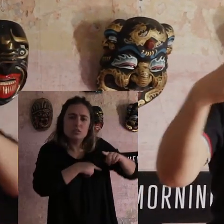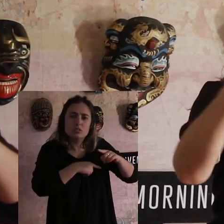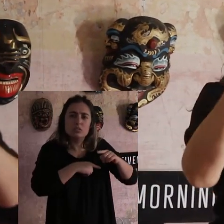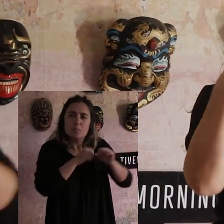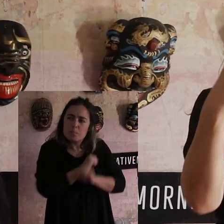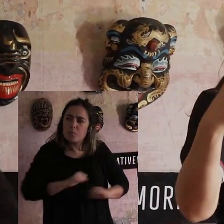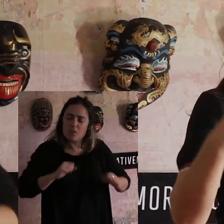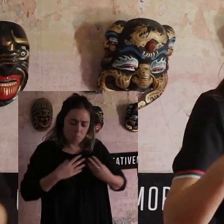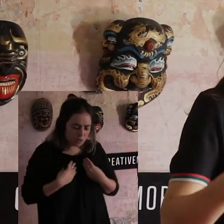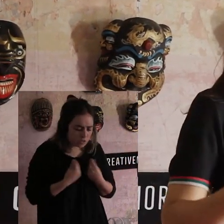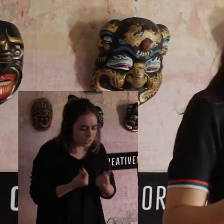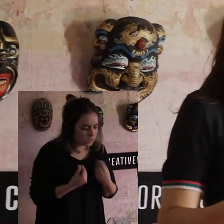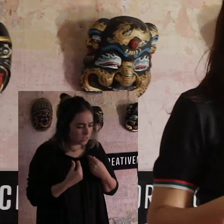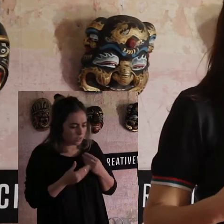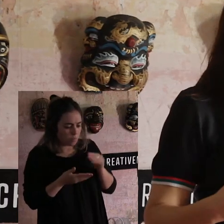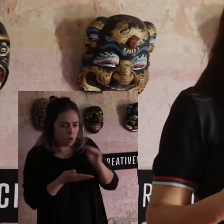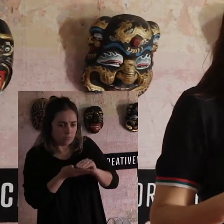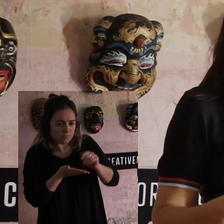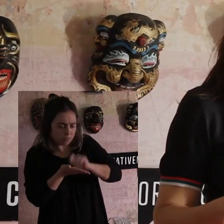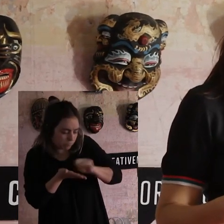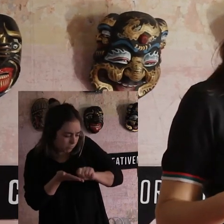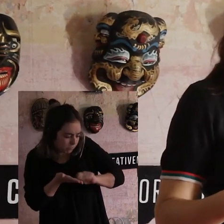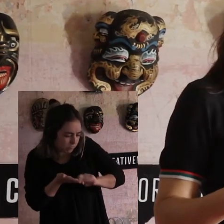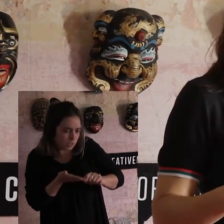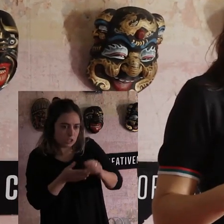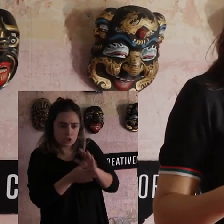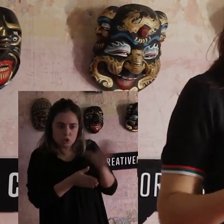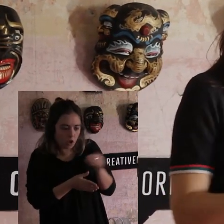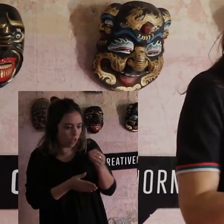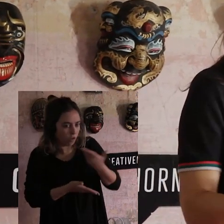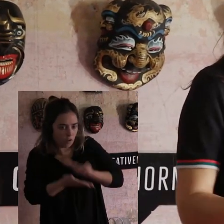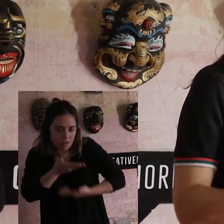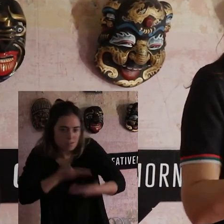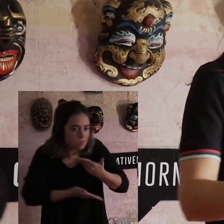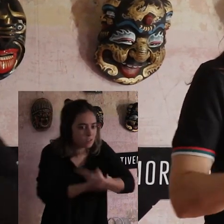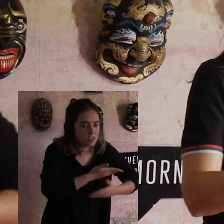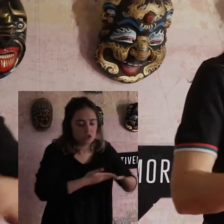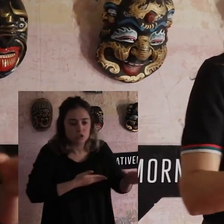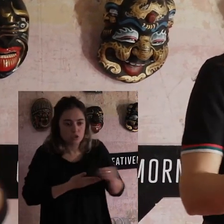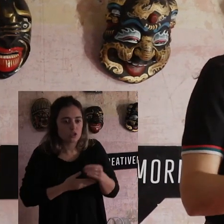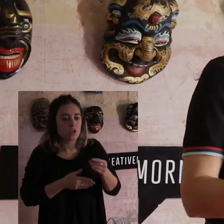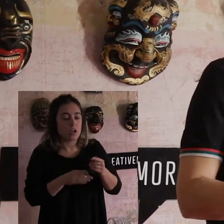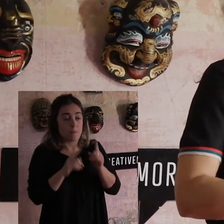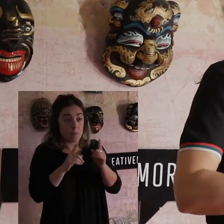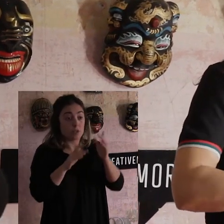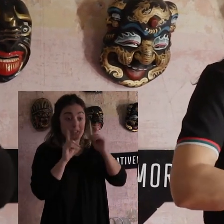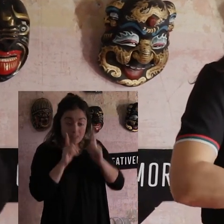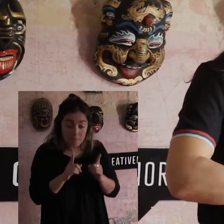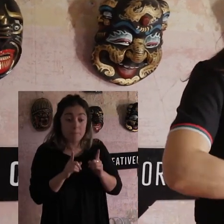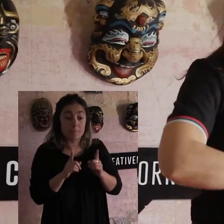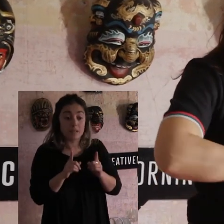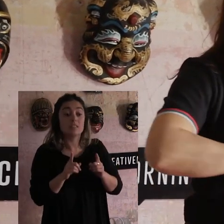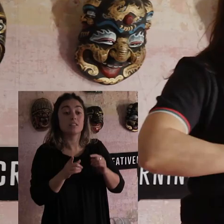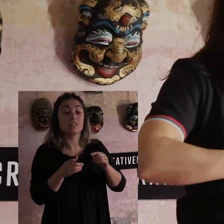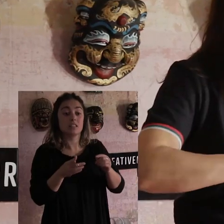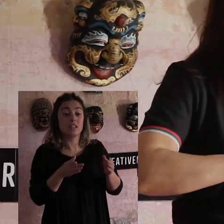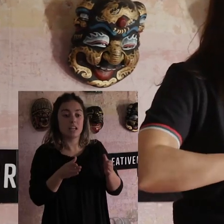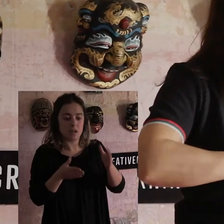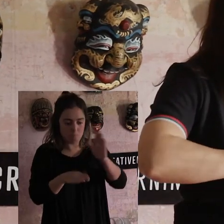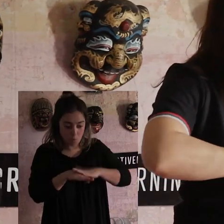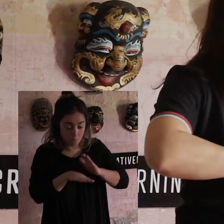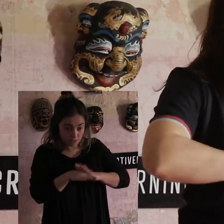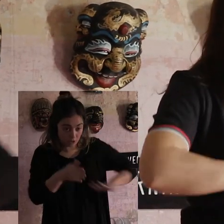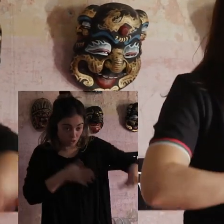y las imágenes? Entonces íbamos a ir desde ese. Incluso en la propia bitácora, el profesor de física decía,